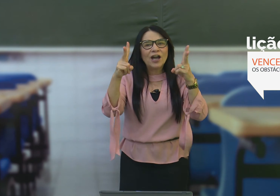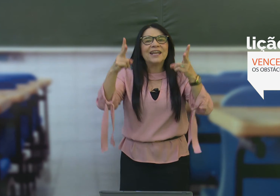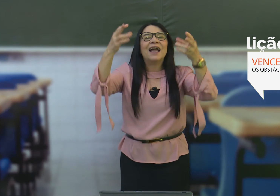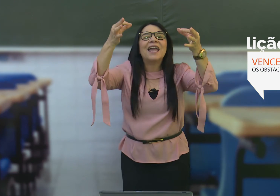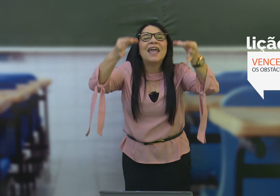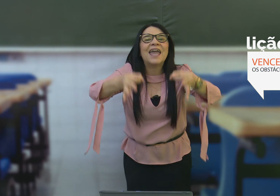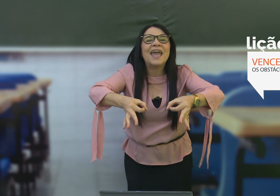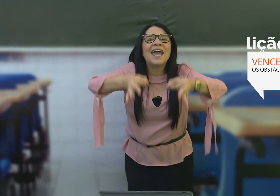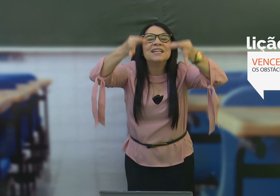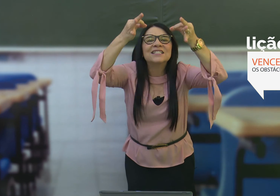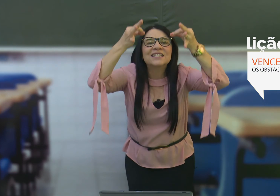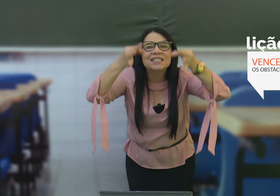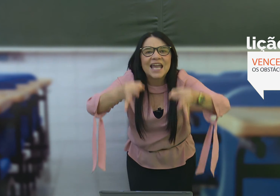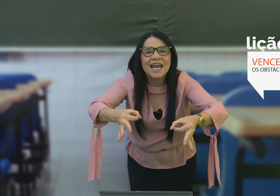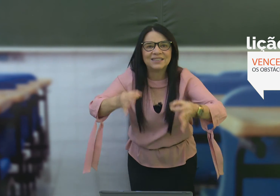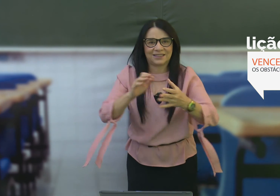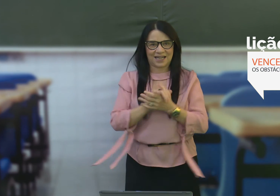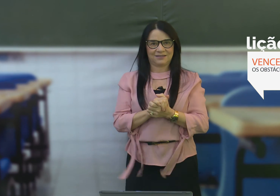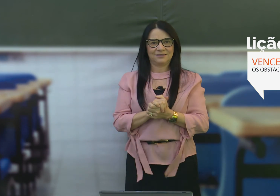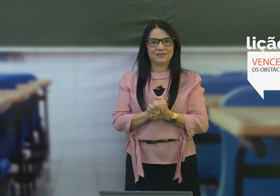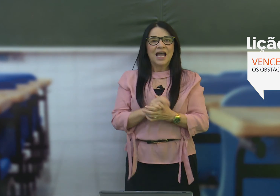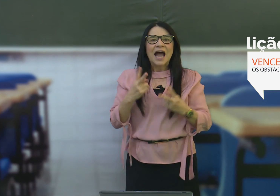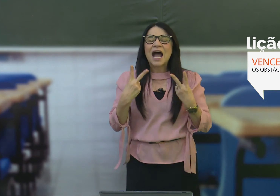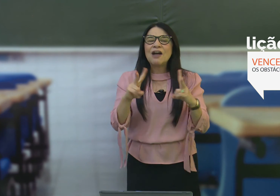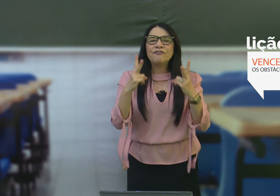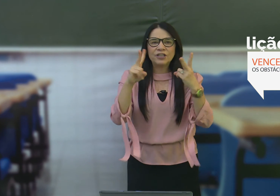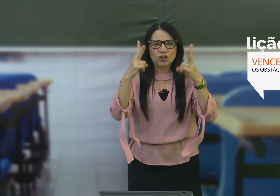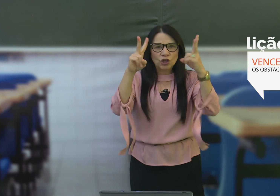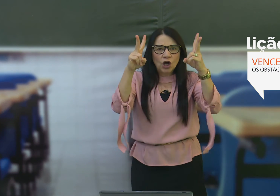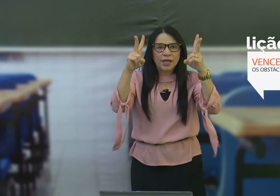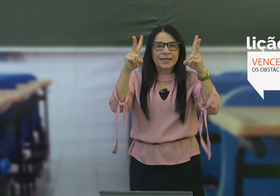vitória é certa. A vitória